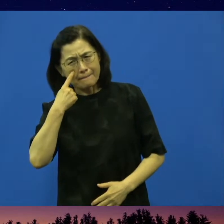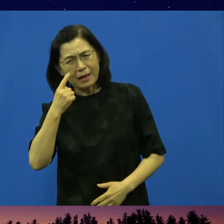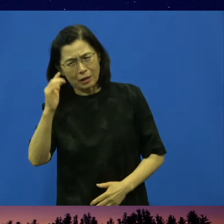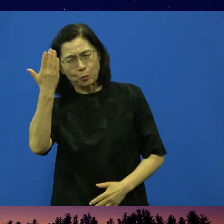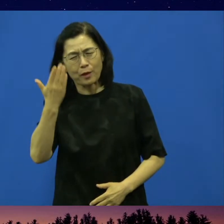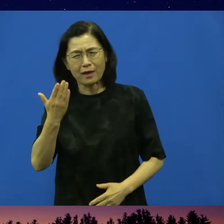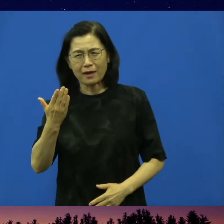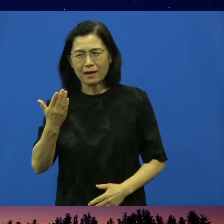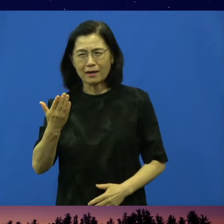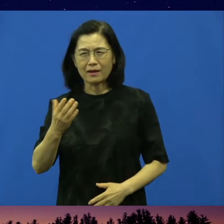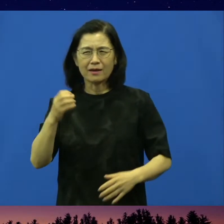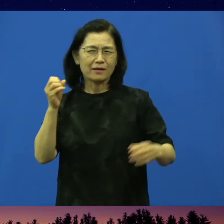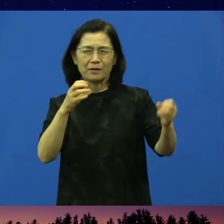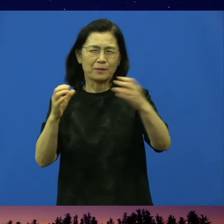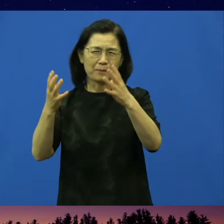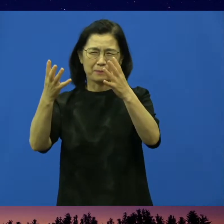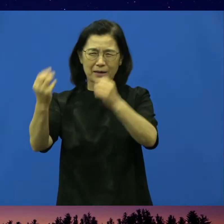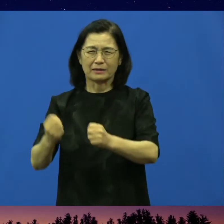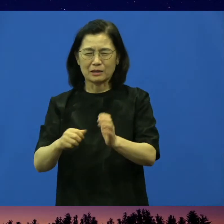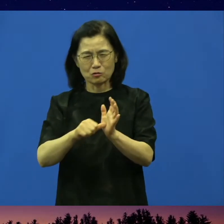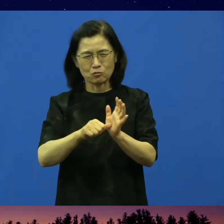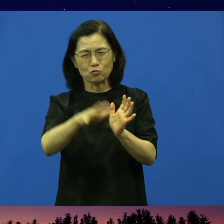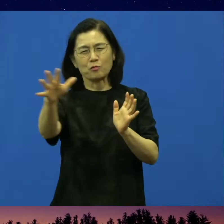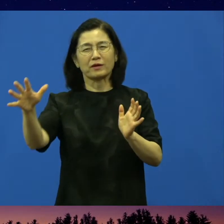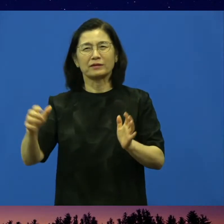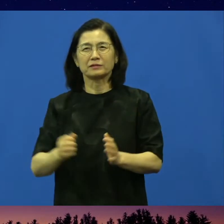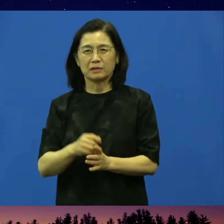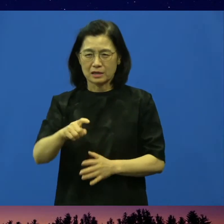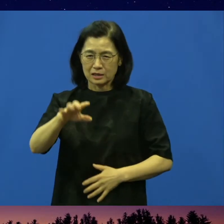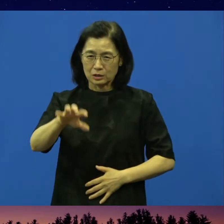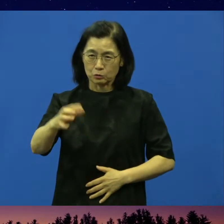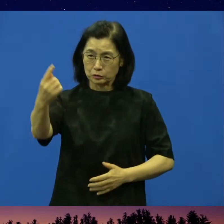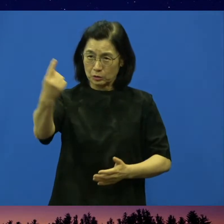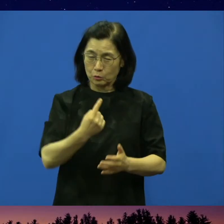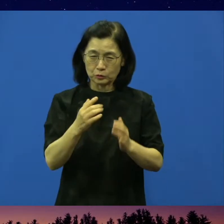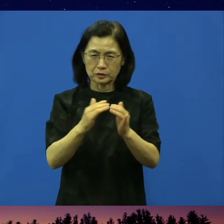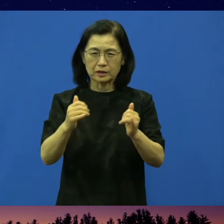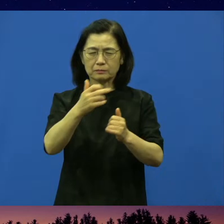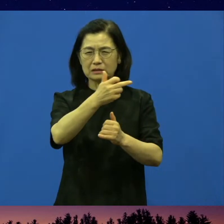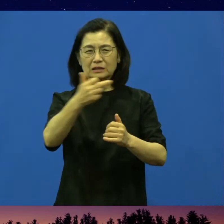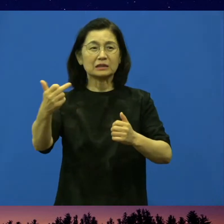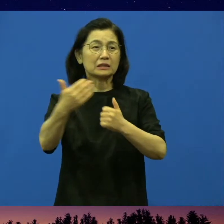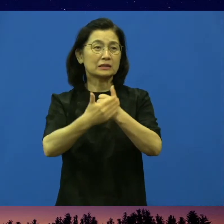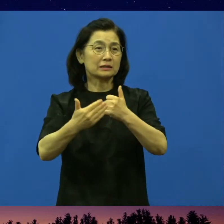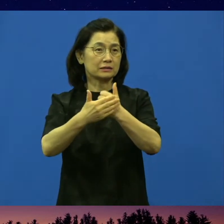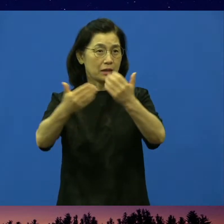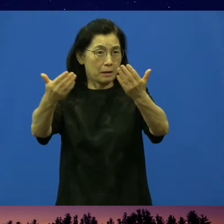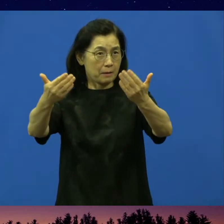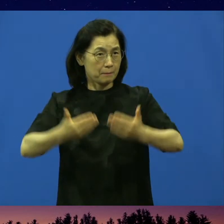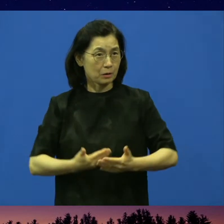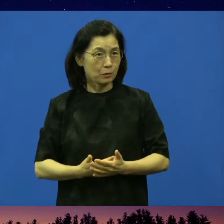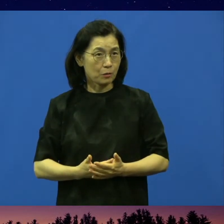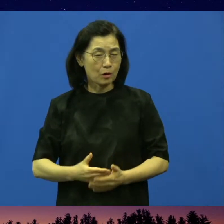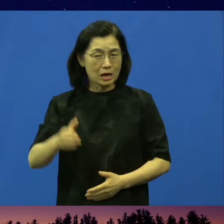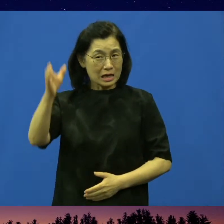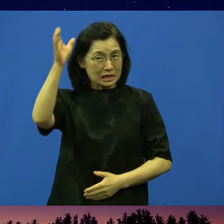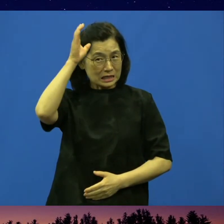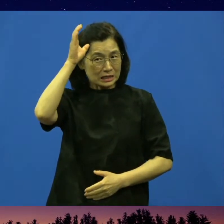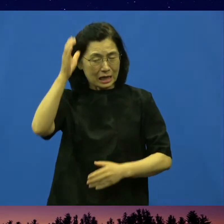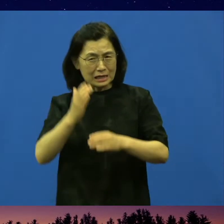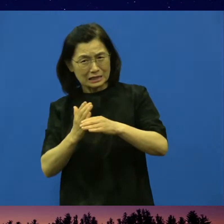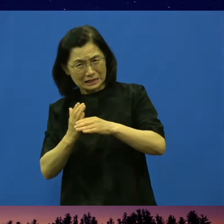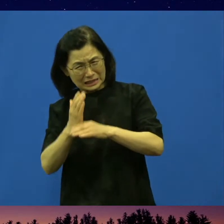오면 큰 은혜가 분명히 있고 오신 분들은 다 기대 이상이라고 해요.